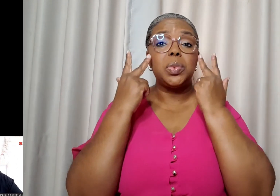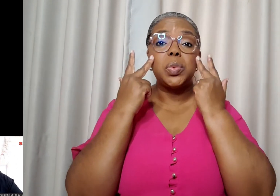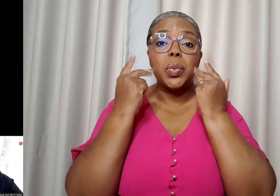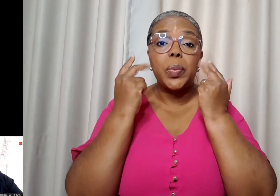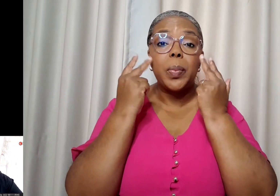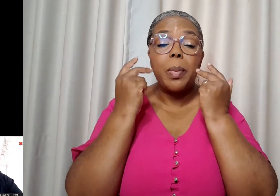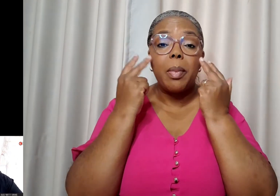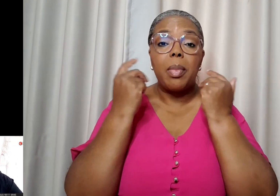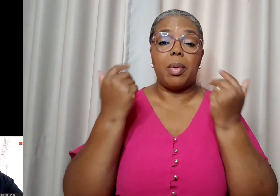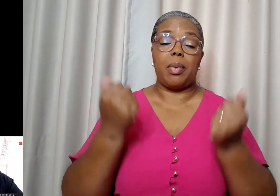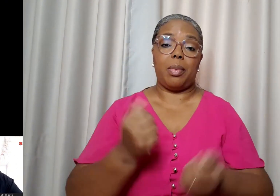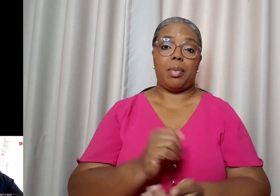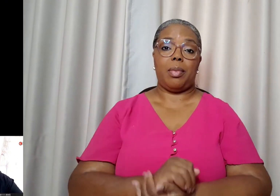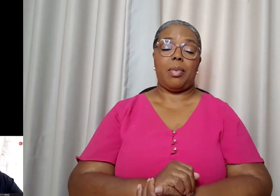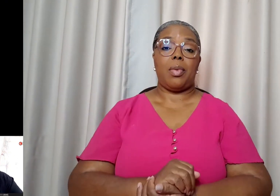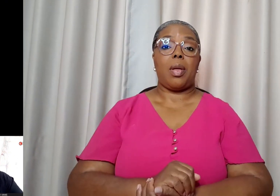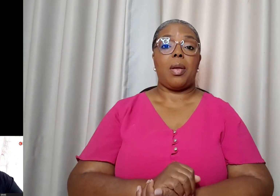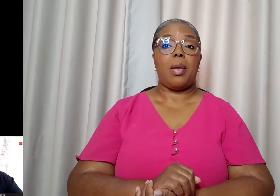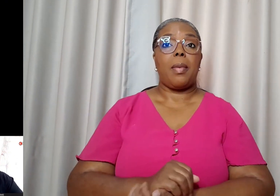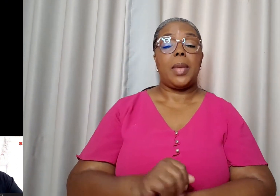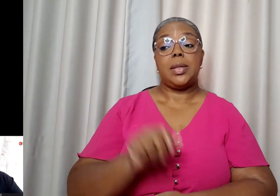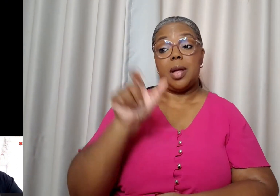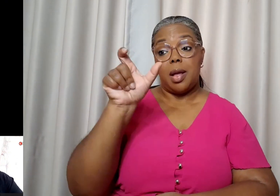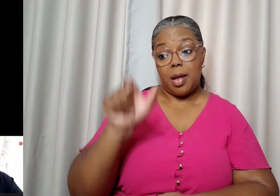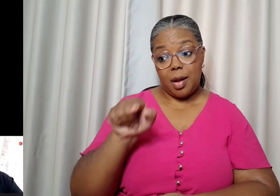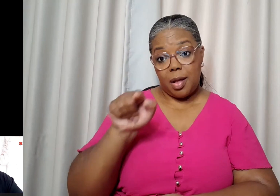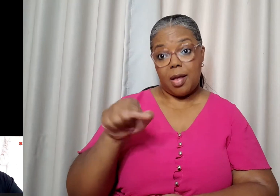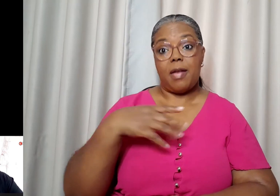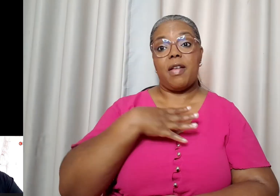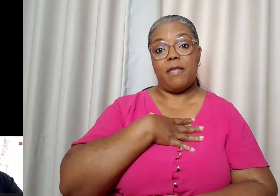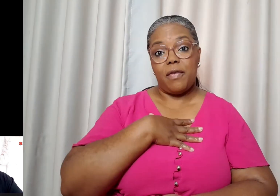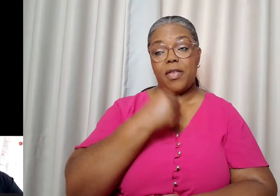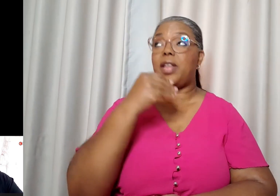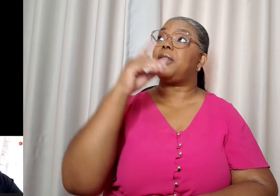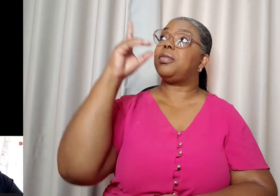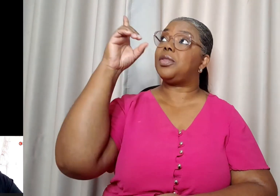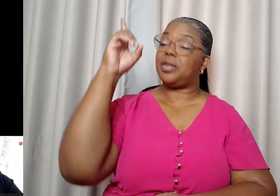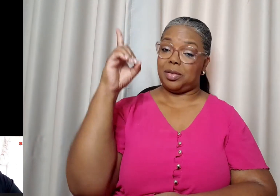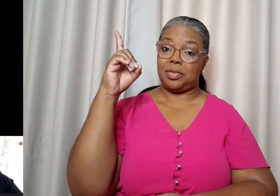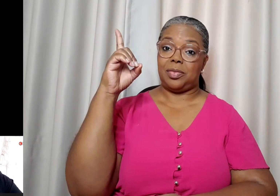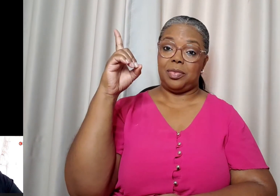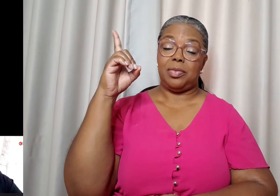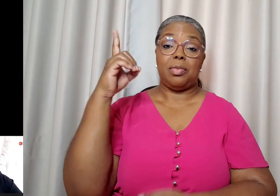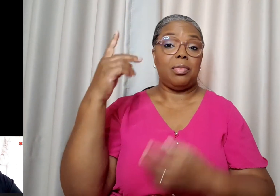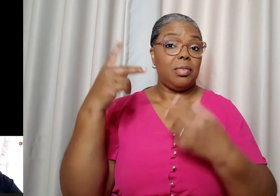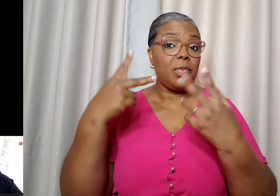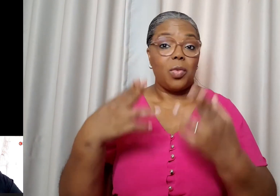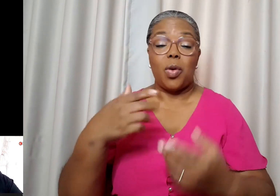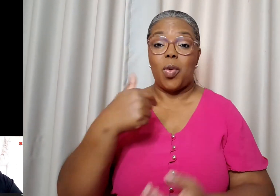Mas ele é filho de Deus, ué. E eu e você, nós não nos tornamos filhos de Deus.